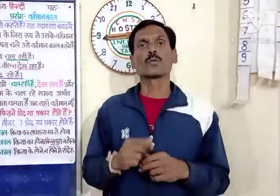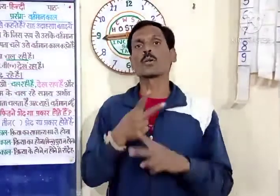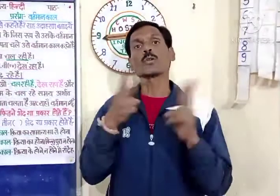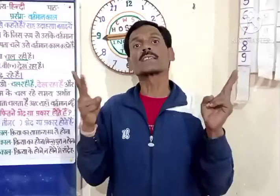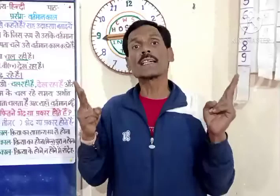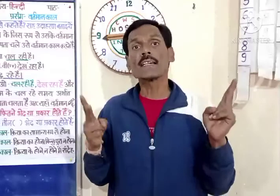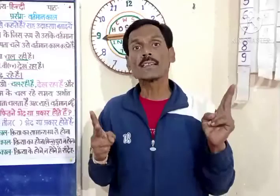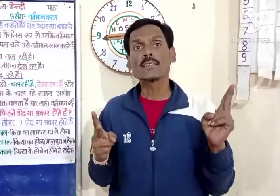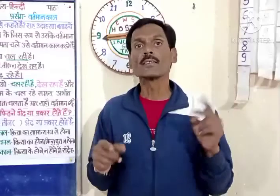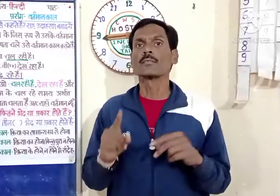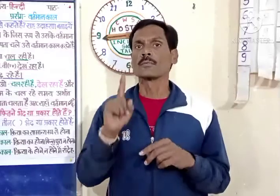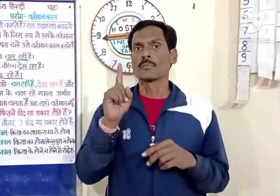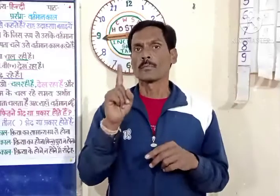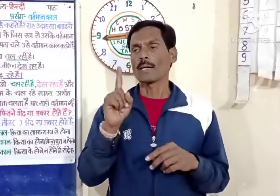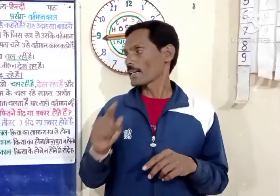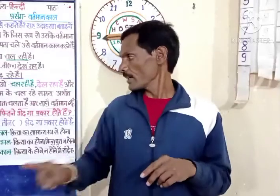कौन कौन से? पहला,